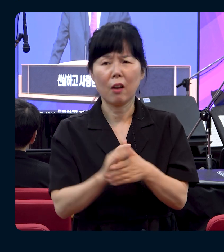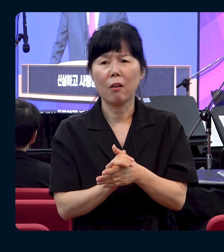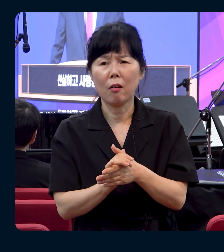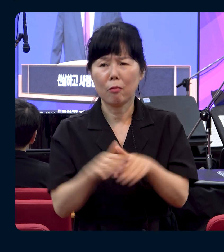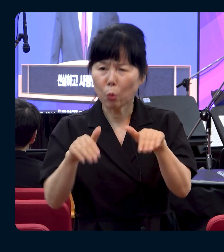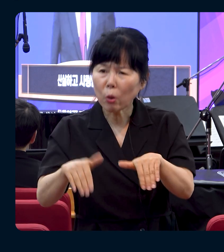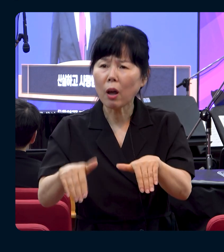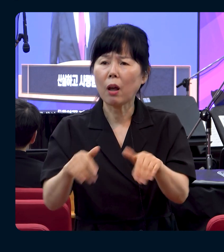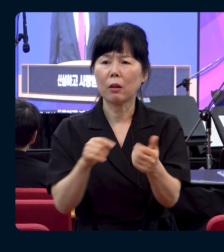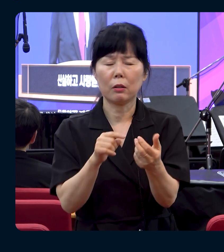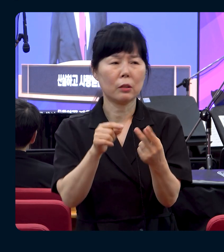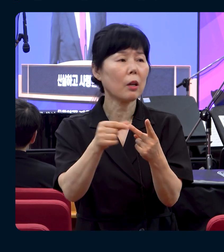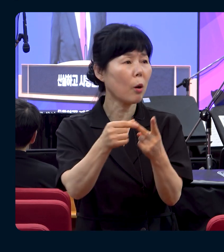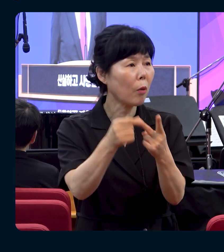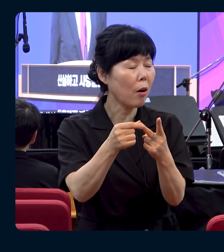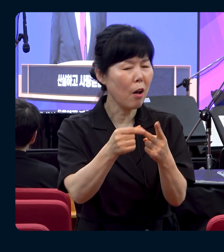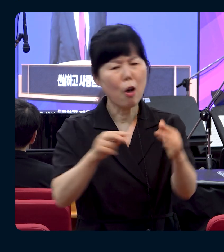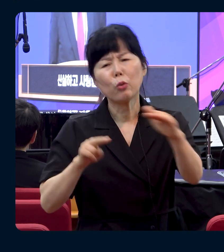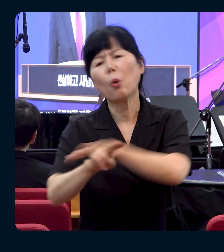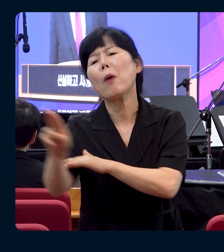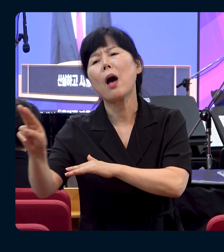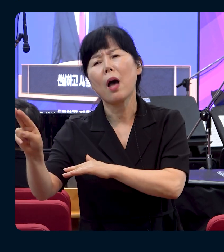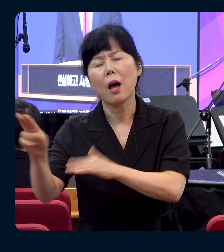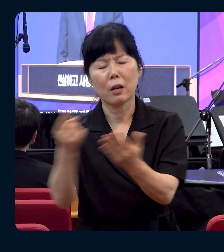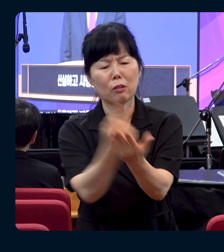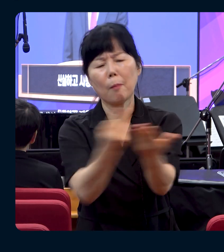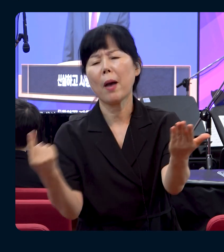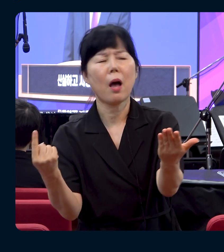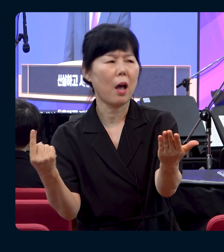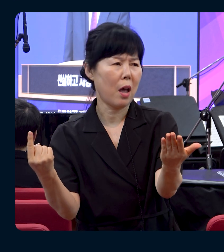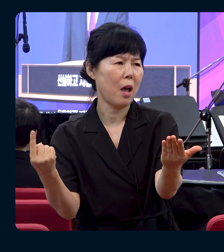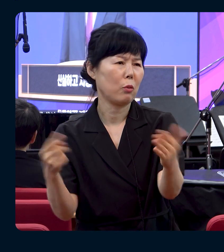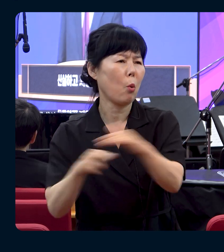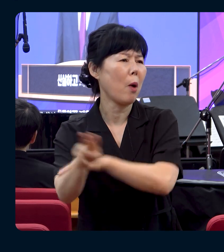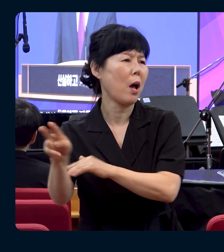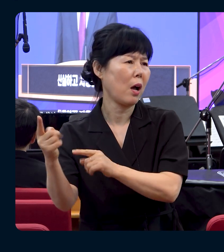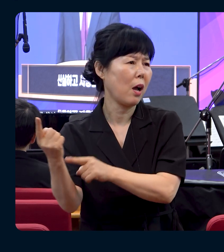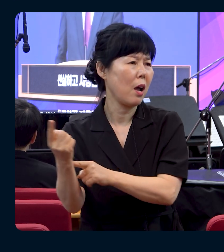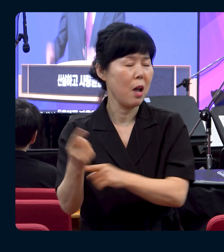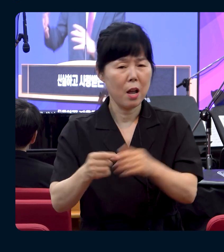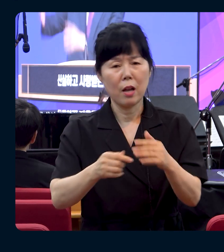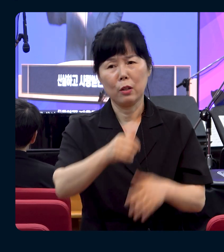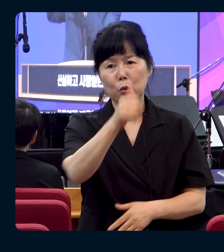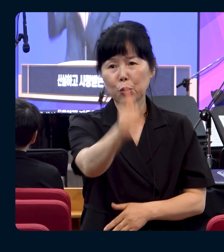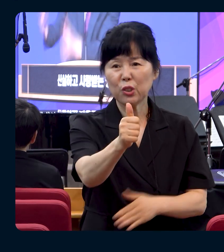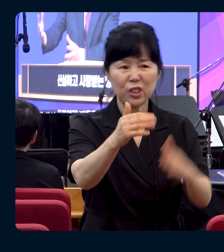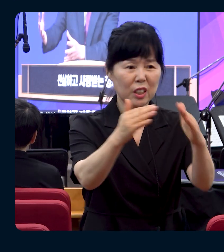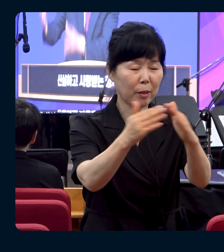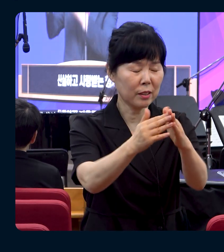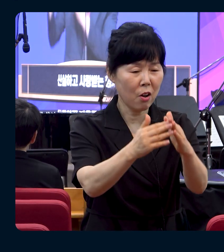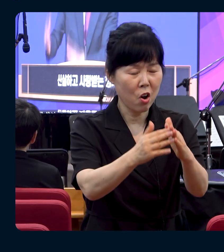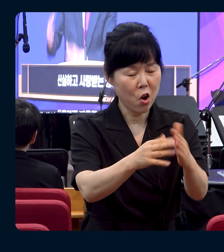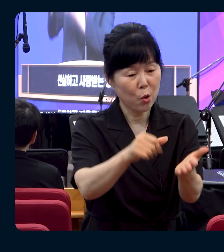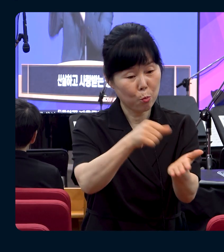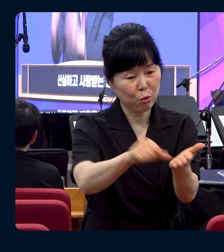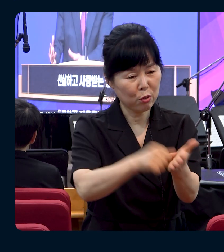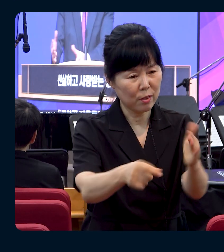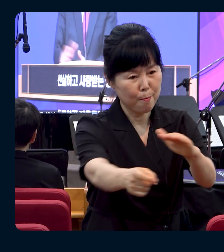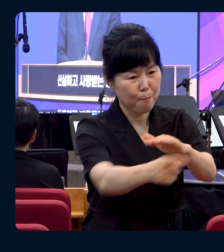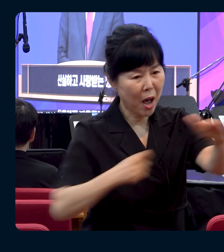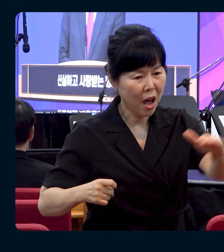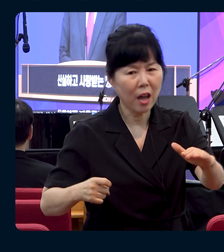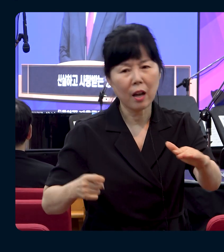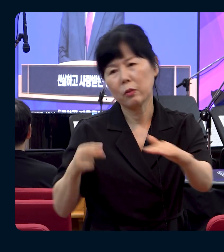더구나 이 사람은요 도망친 노예였습니다. 그것도 주인의 집에서 물건을 훔쳐가지고 도망친